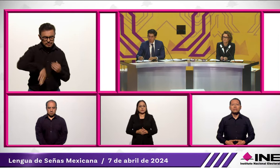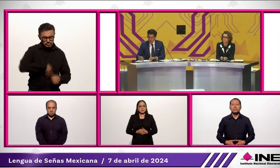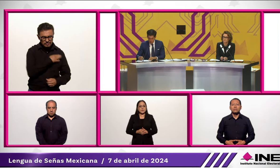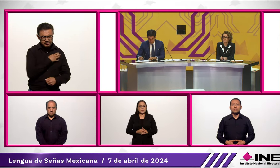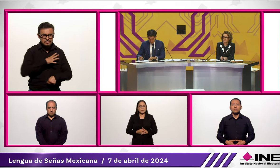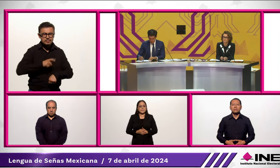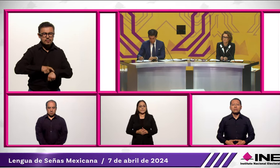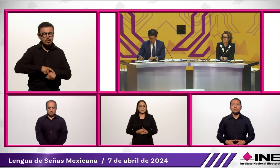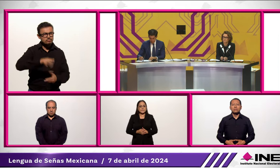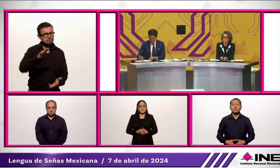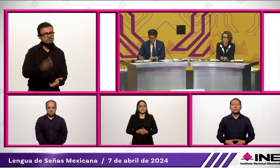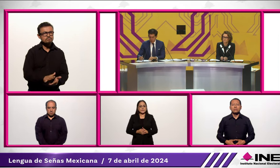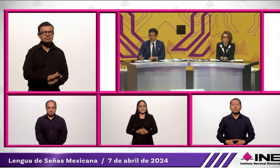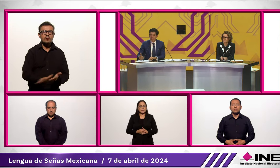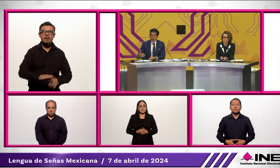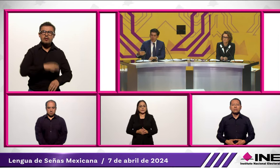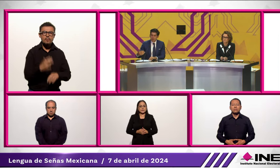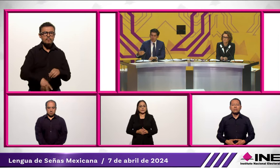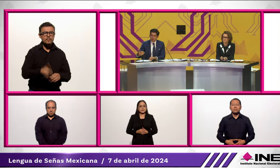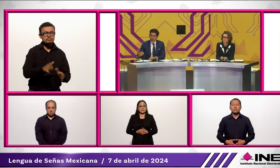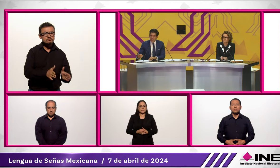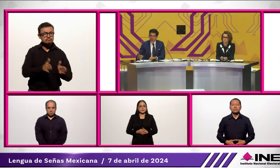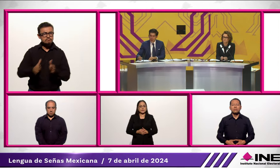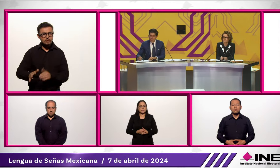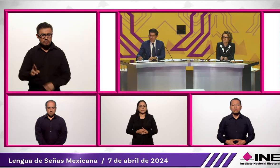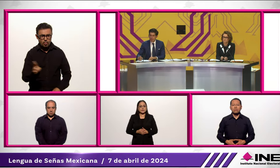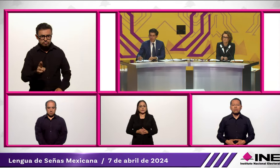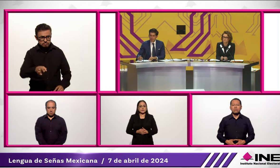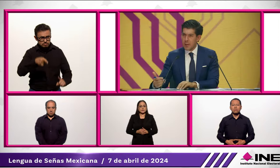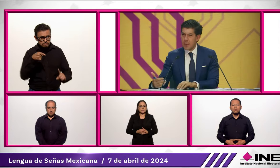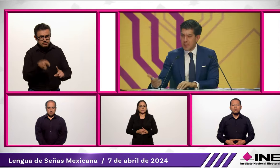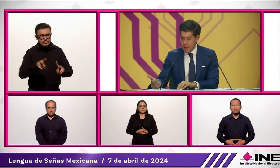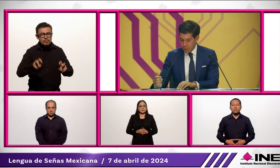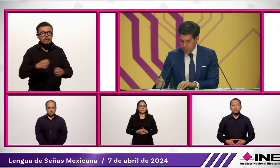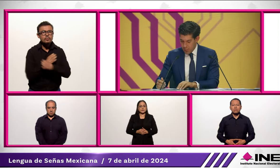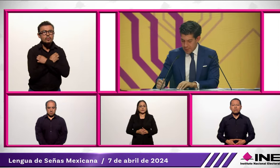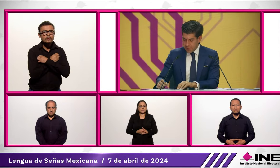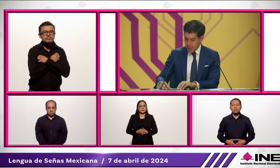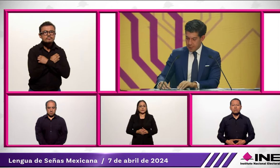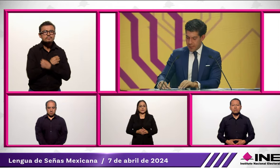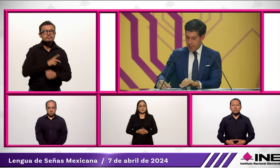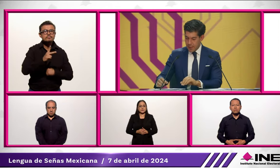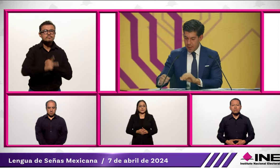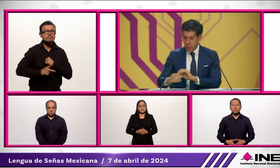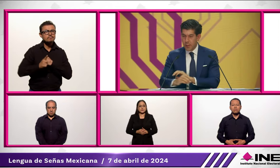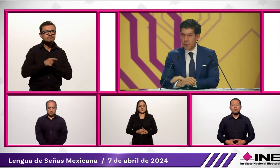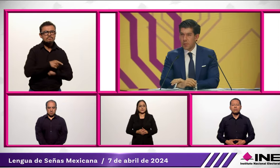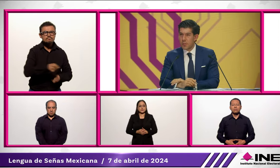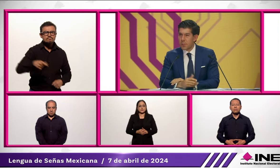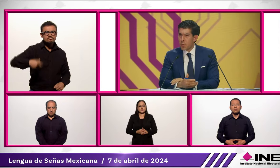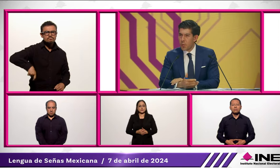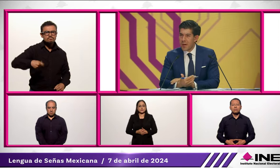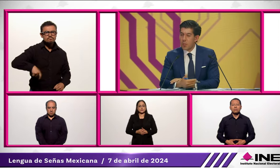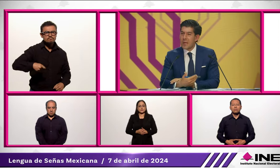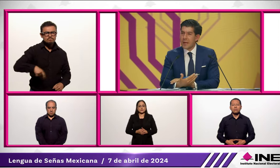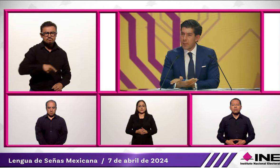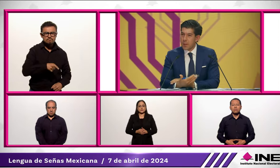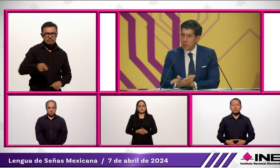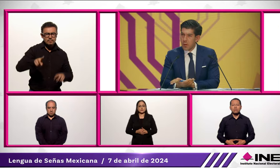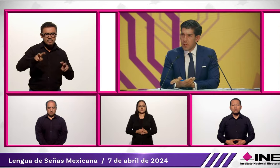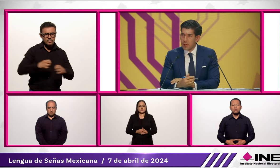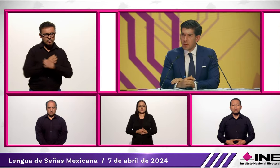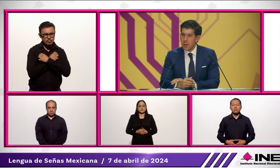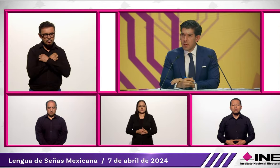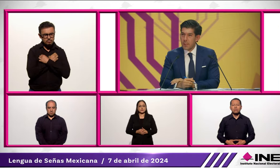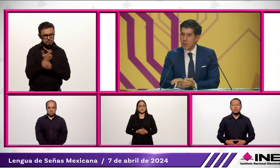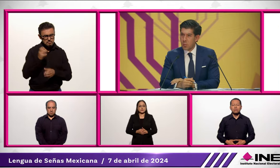Sobre educación, candidata Xóchitl Gálvez, en los países con altos niveles de inversión y de desarrollo, ¿se invierte en educación? ¿Usted propondría un